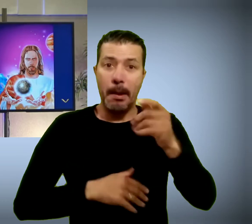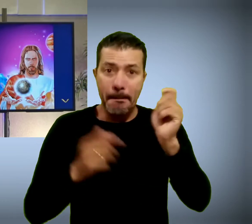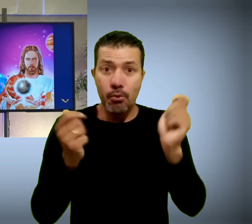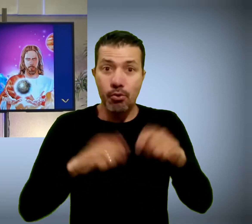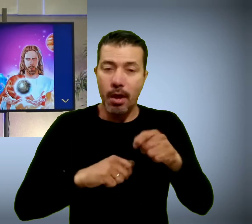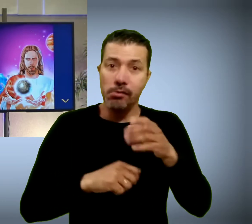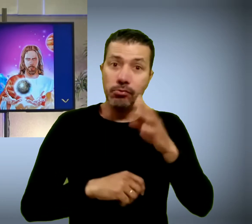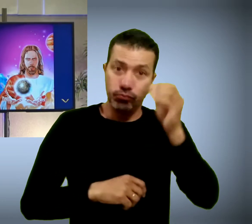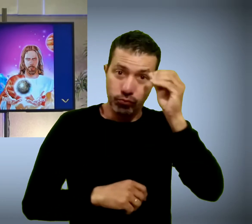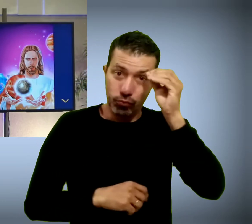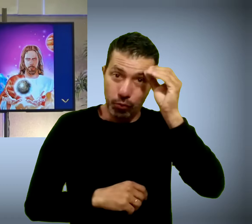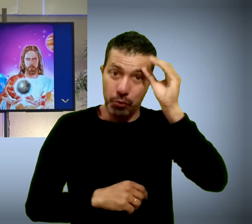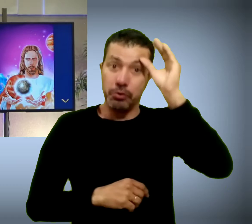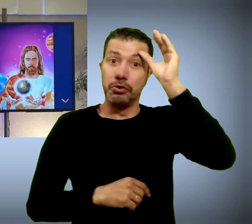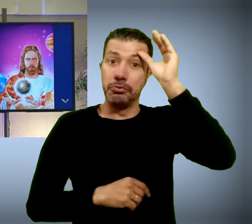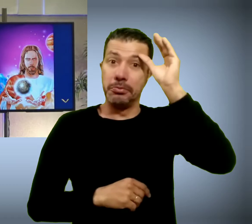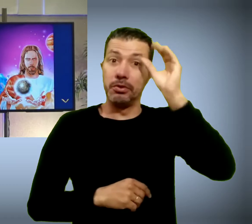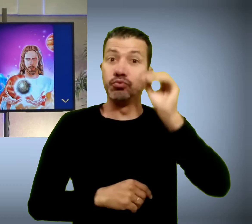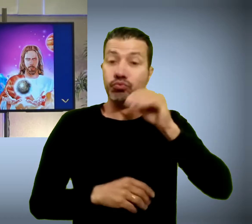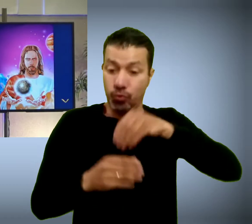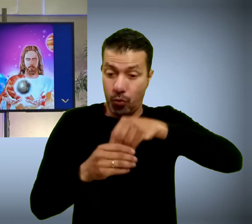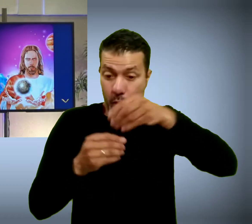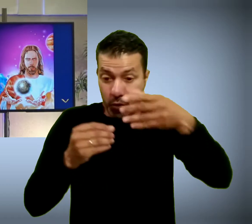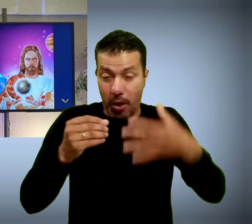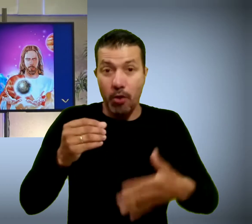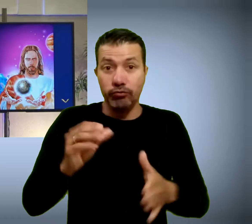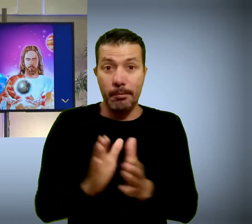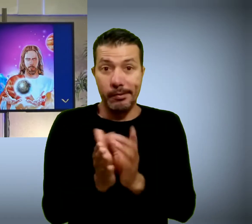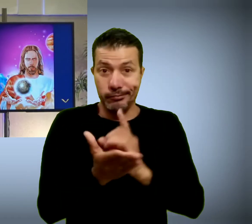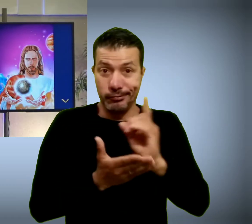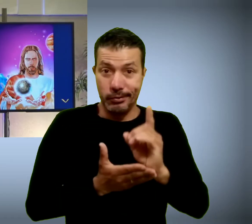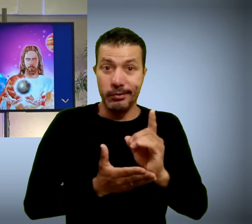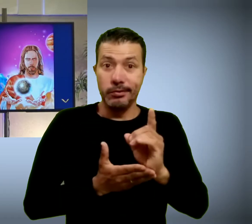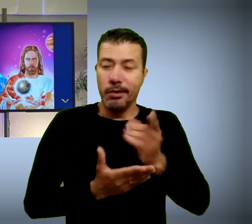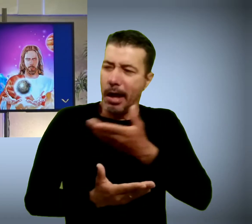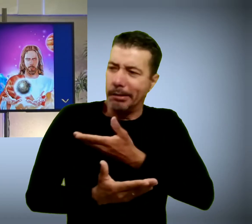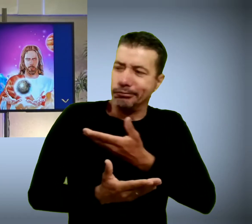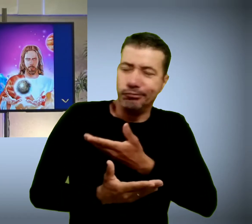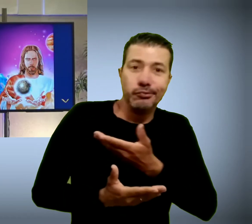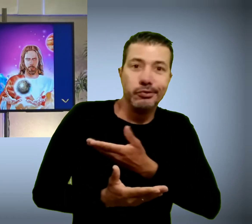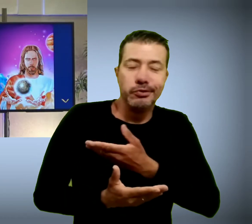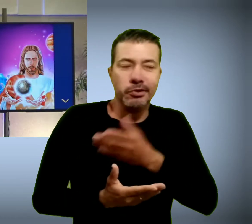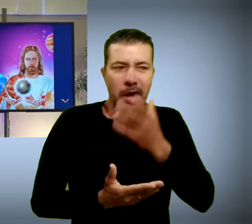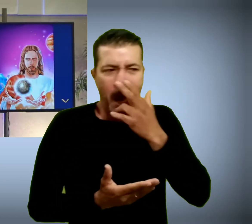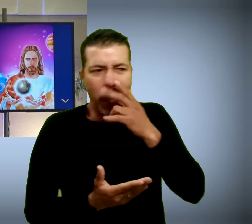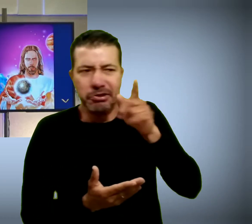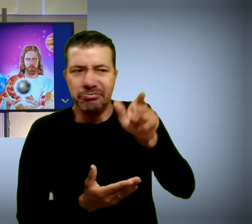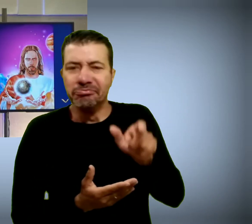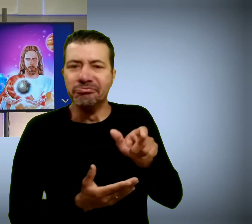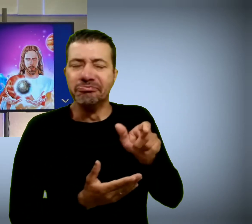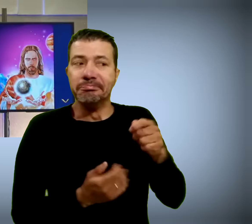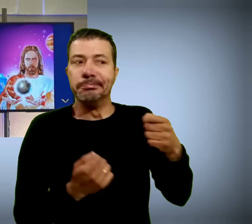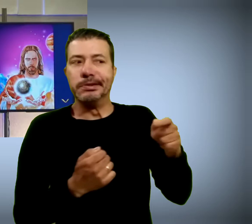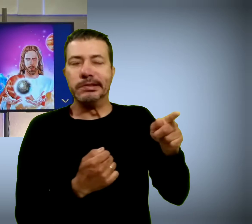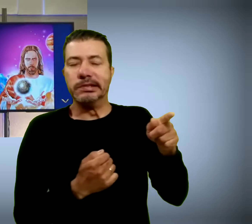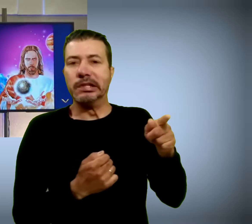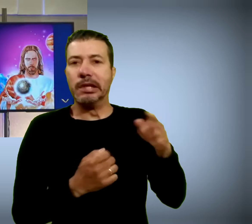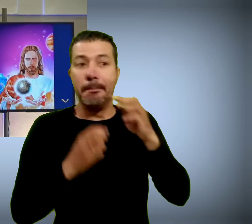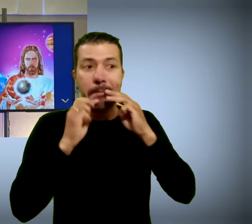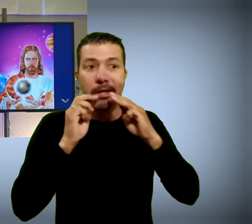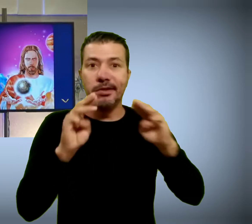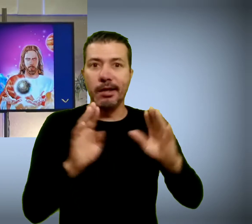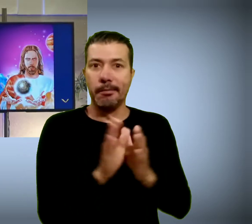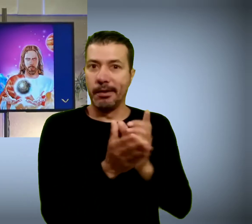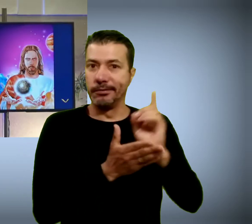você pudesse conhecer esse conteúdo. Faça o mesmo por um amigo, por um parente, por um querido que você acha que precisa ouvir essa mensagem.